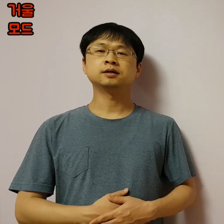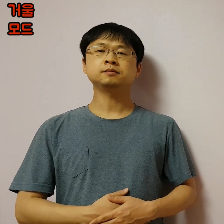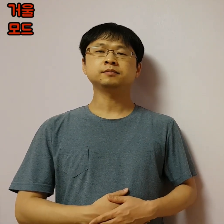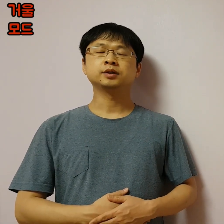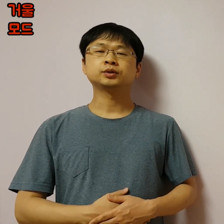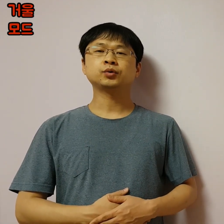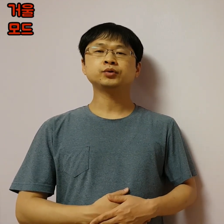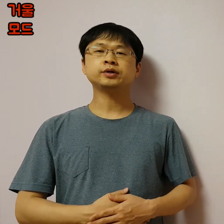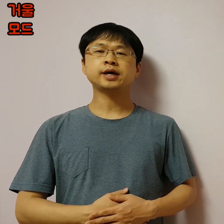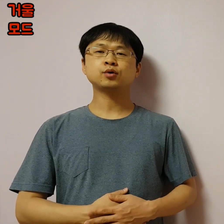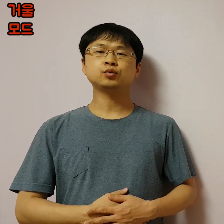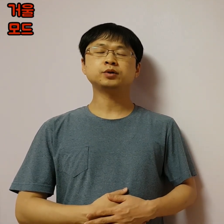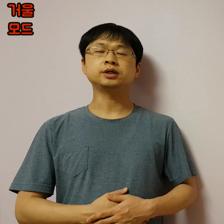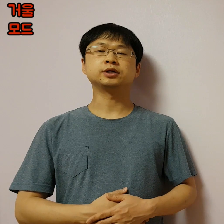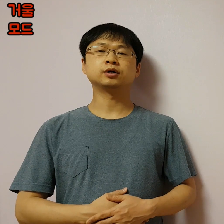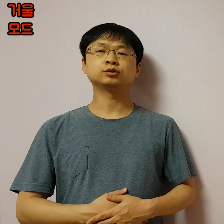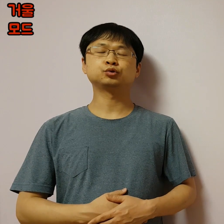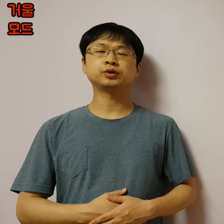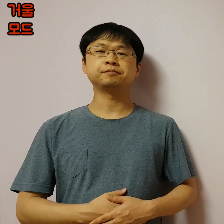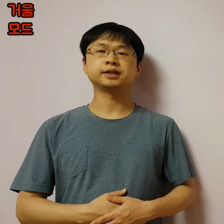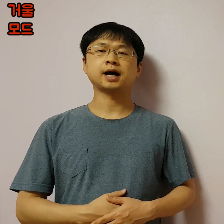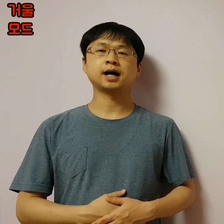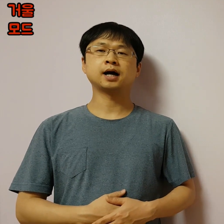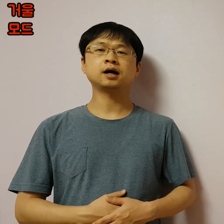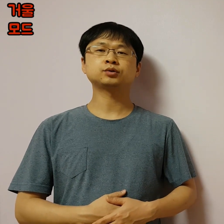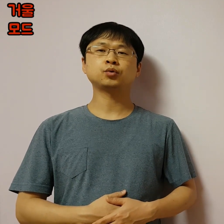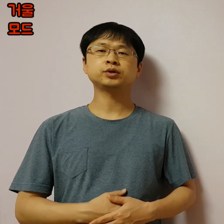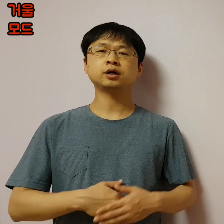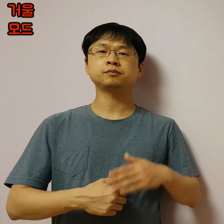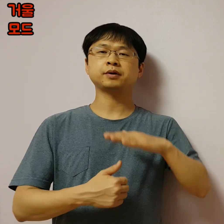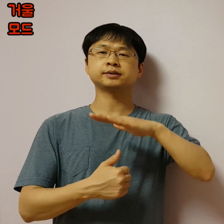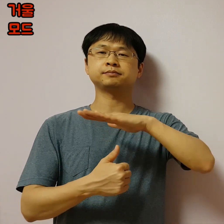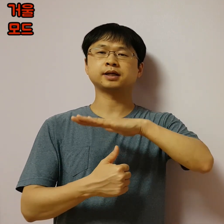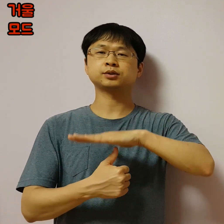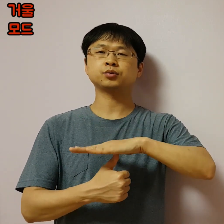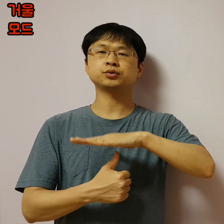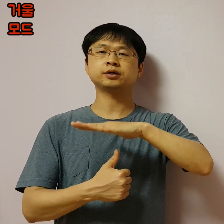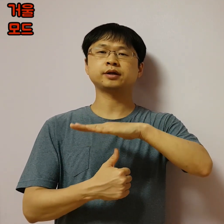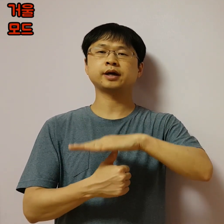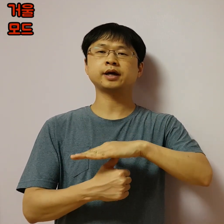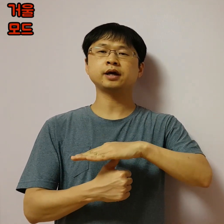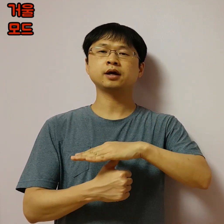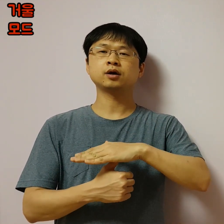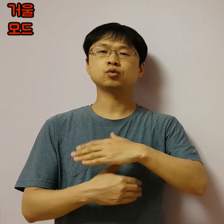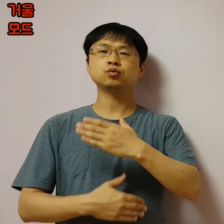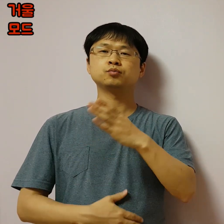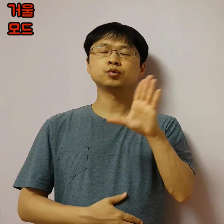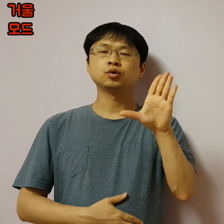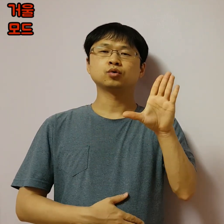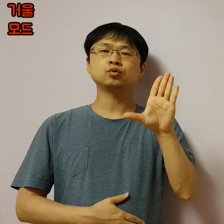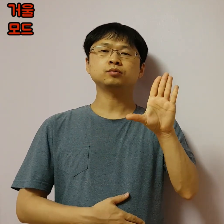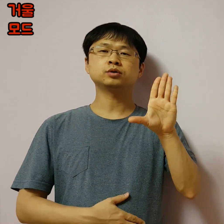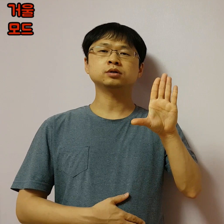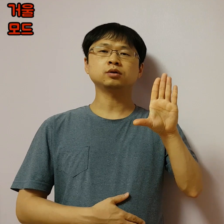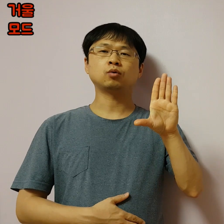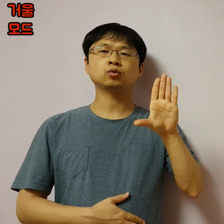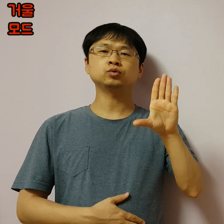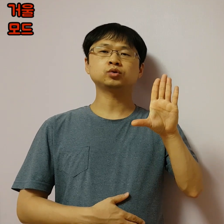다음 소년의 꿈을 이뤄줄입니다. 소년 배웠습니다. 소년의 꿈은